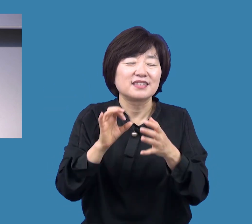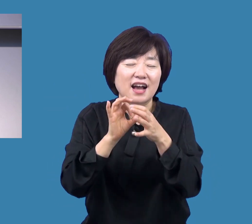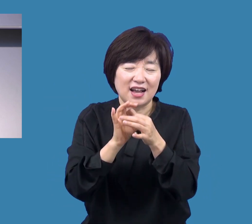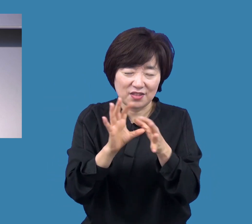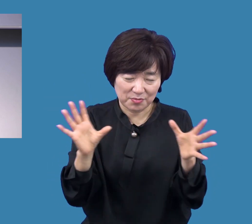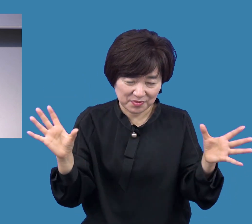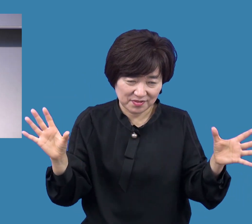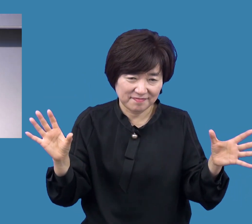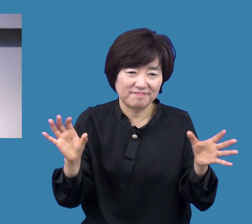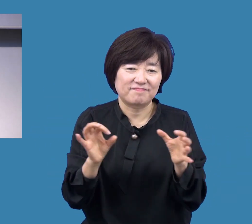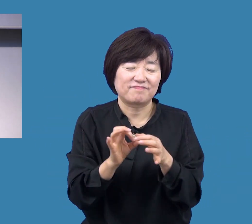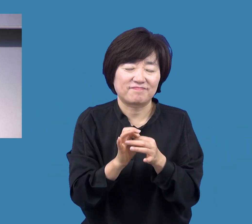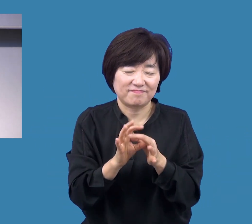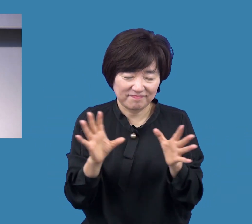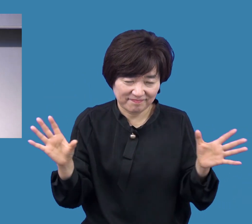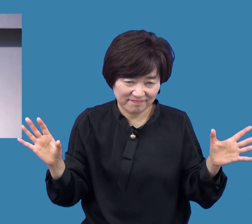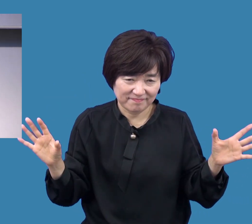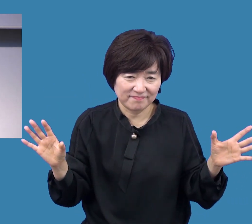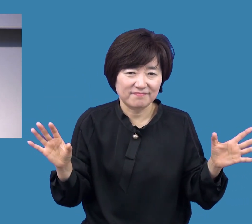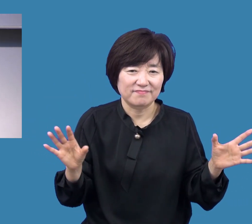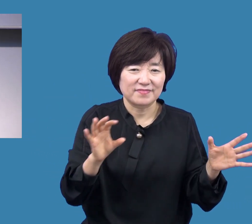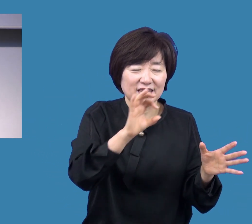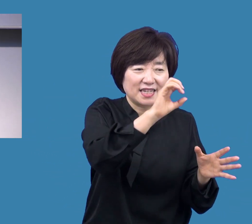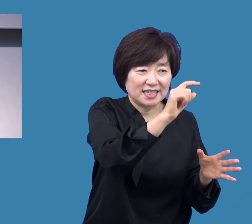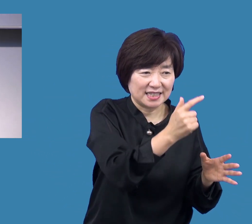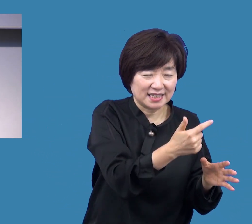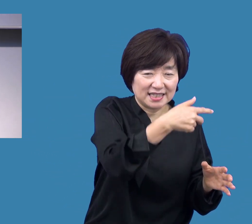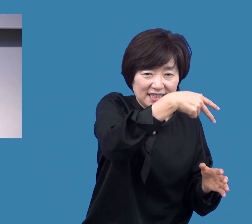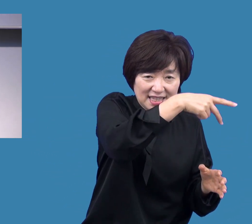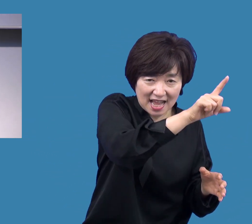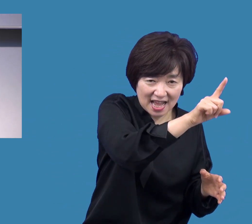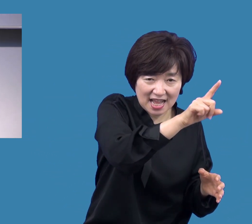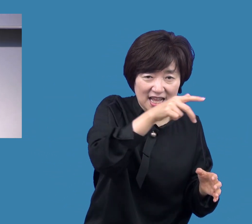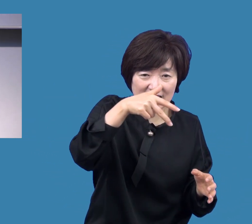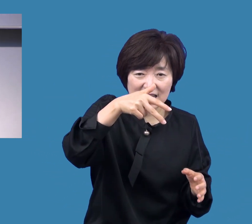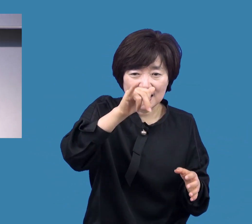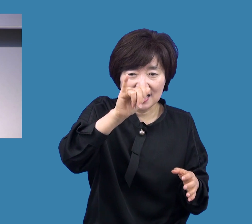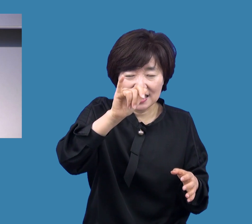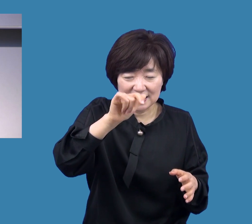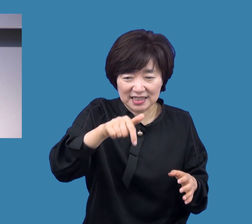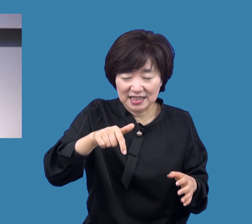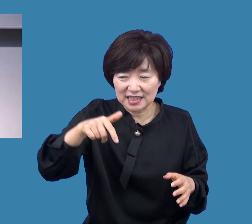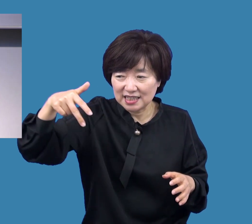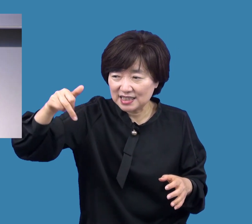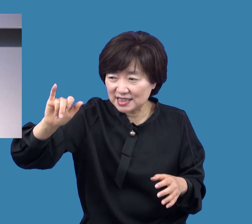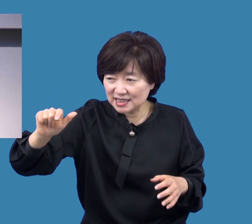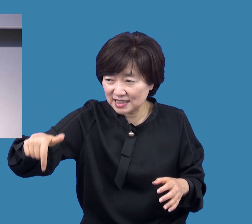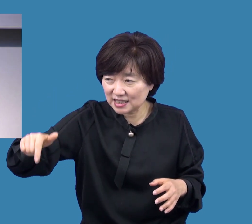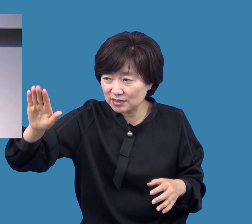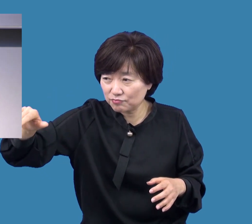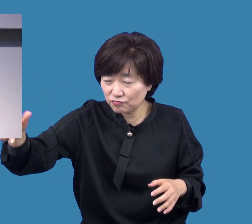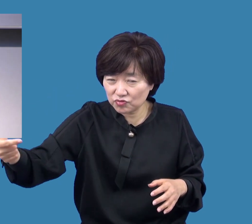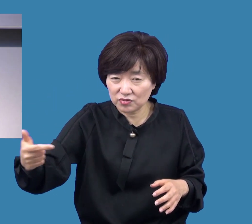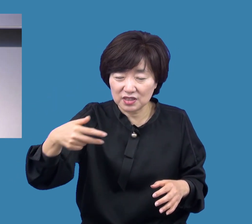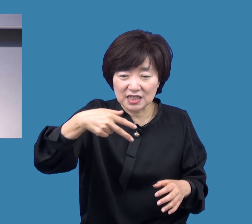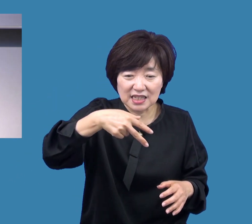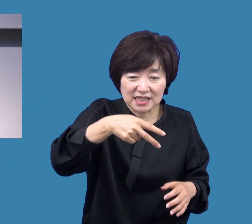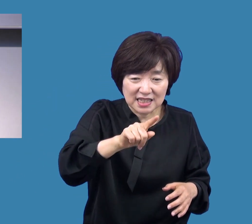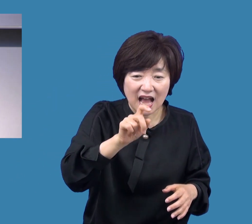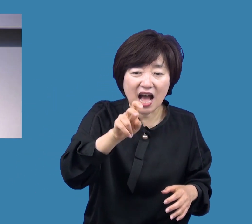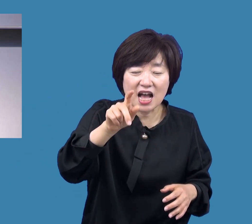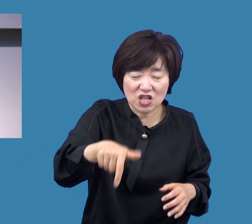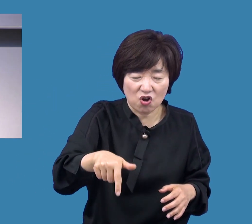상관없는 얘기라는 거예요. 그래서 은사, 사역, 직분은요 상급하고 상관이 있는 게 아니에요. 근데 물론 우리 안에 영적인